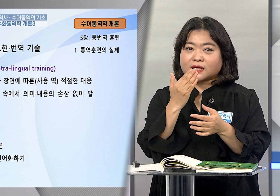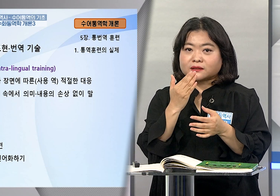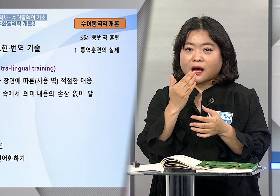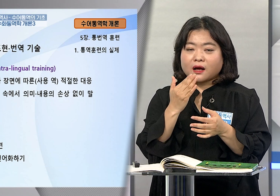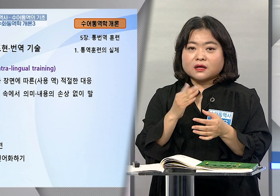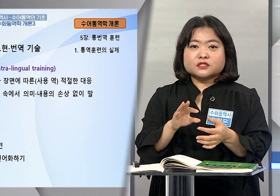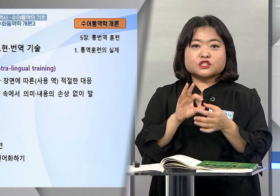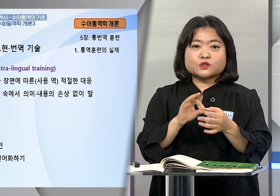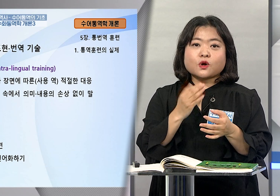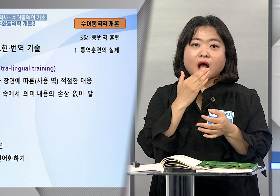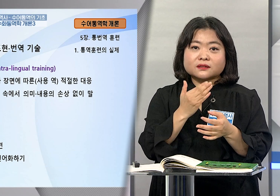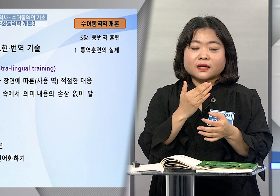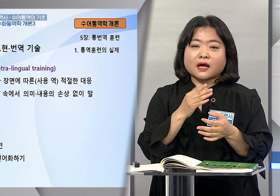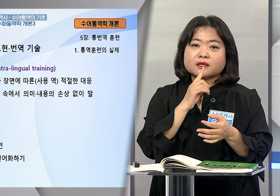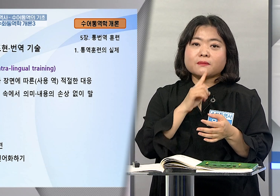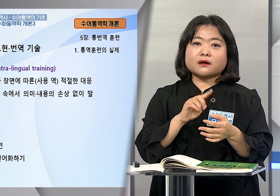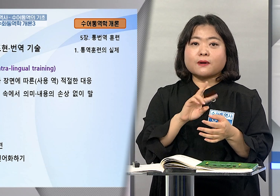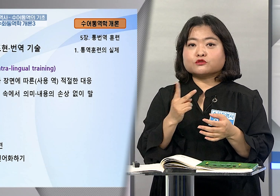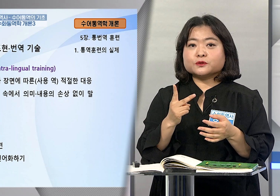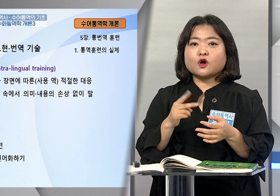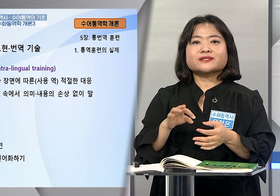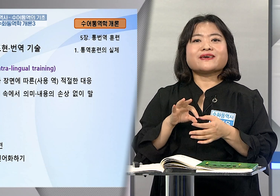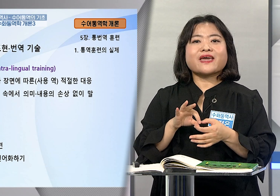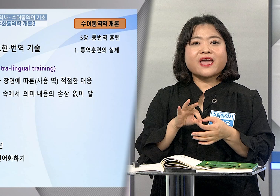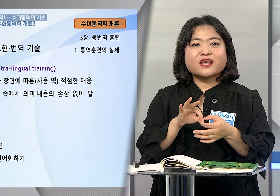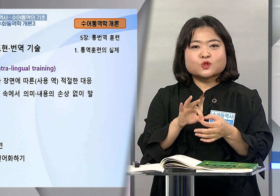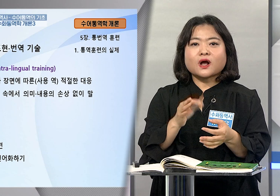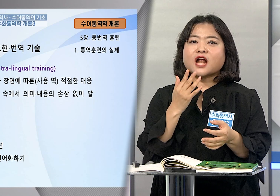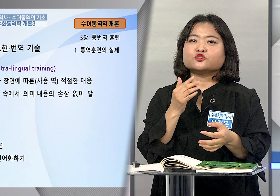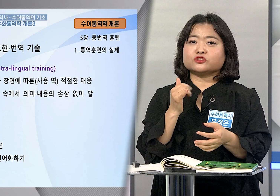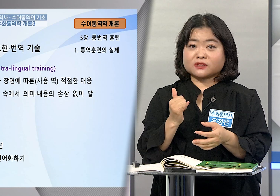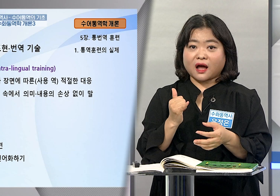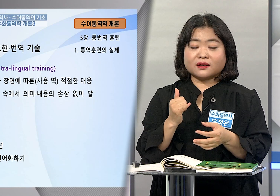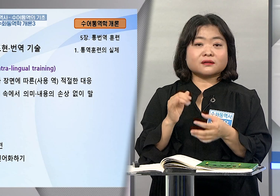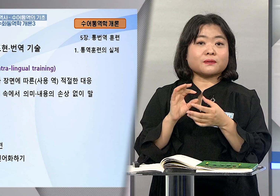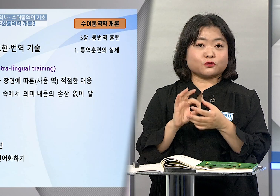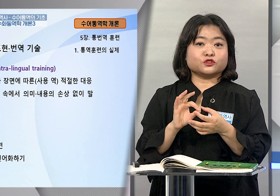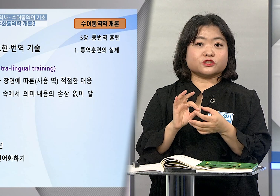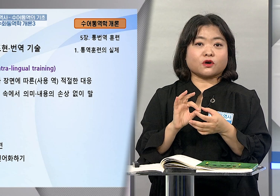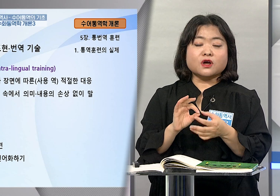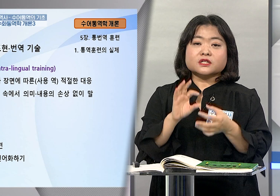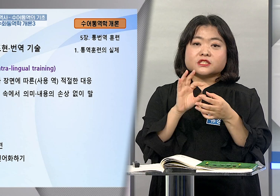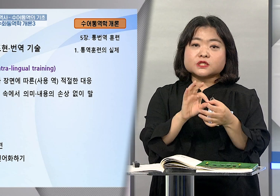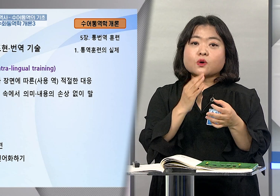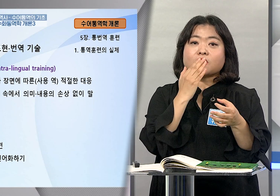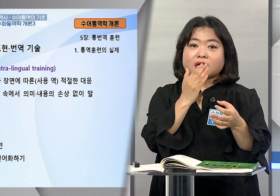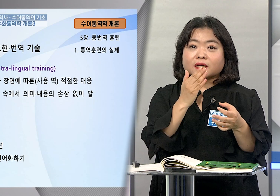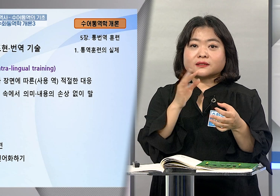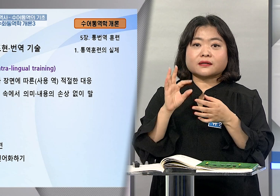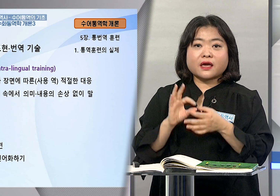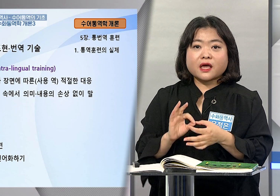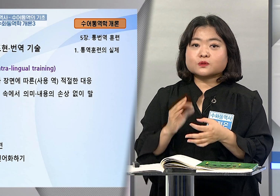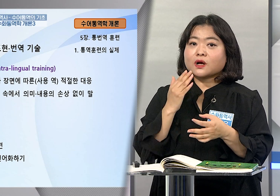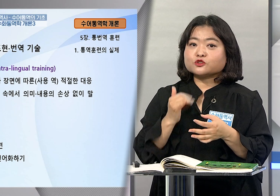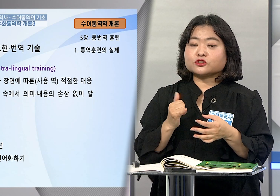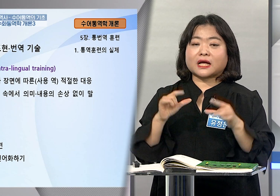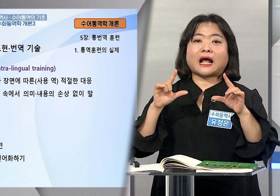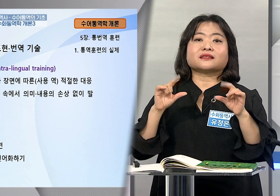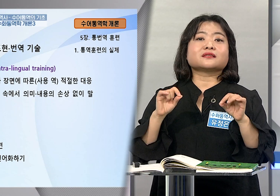가능하다. 지속 가능하다. 이 말을 바꾸면요. 계속 할 수 있다. 이렇게 바꿀 수 있죠. 지속 가능하다. 계속 할 수 있다.